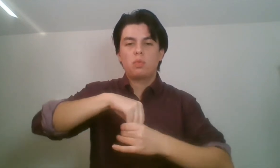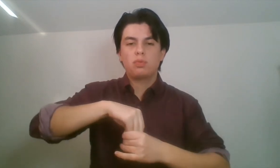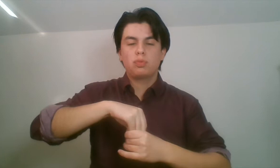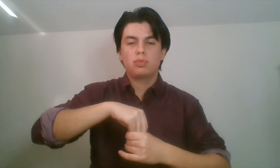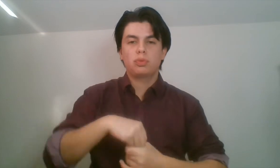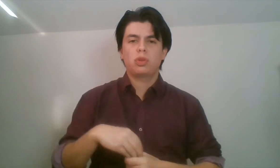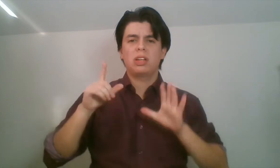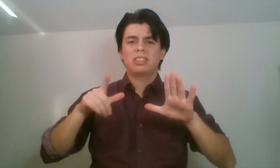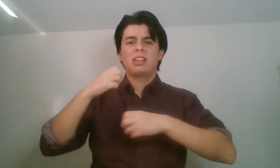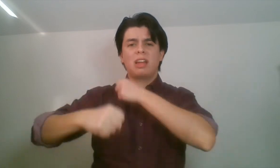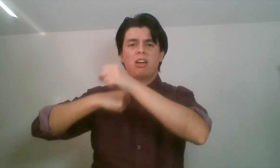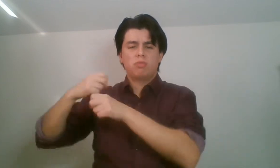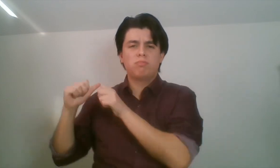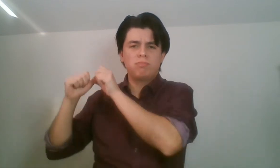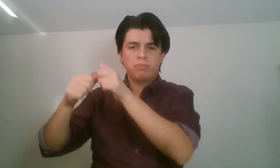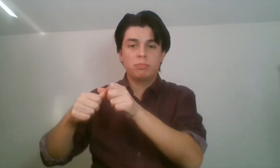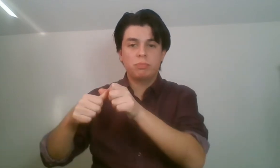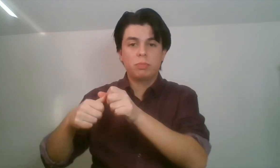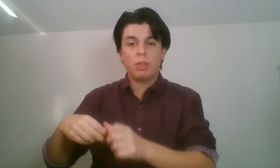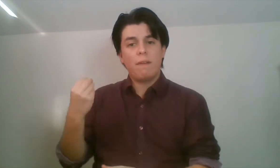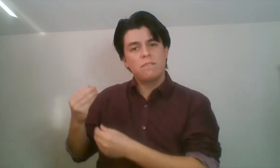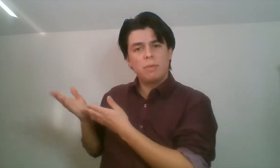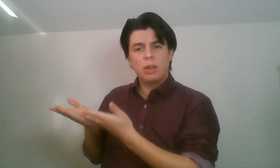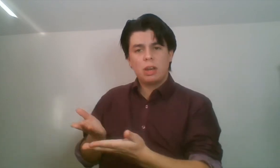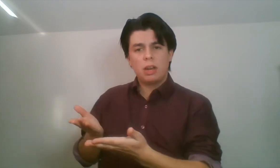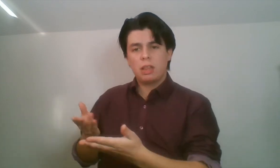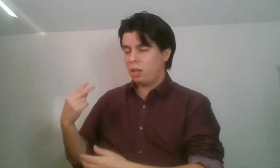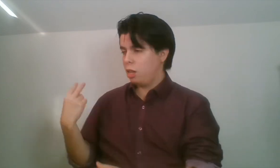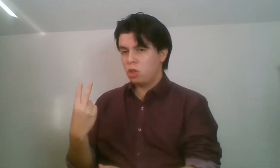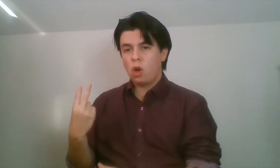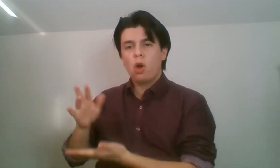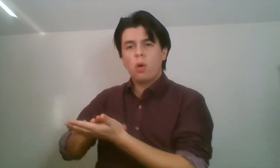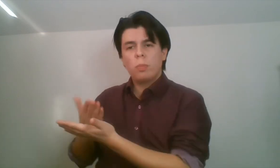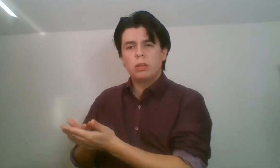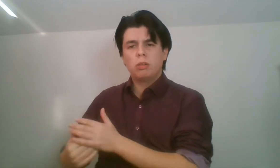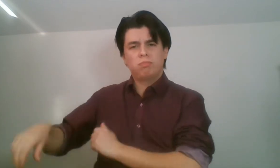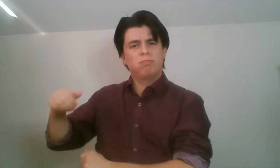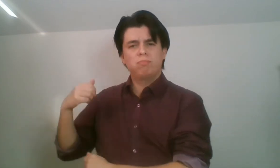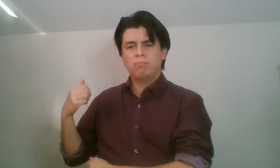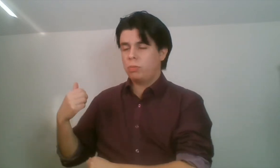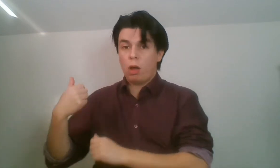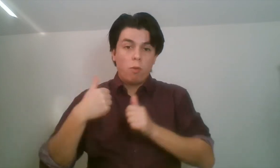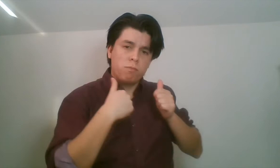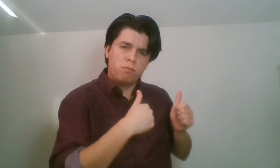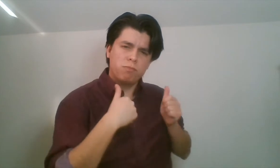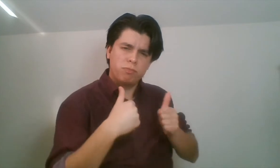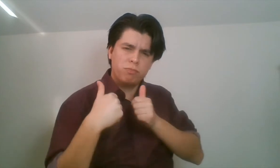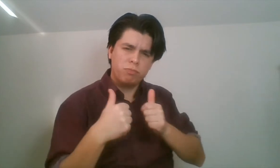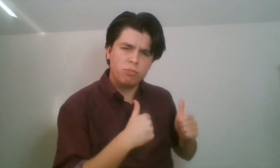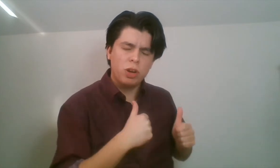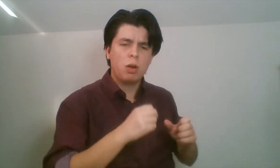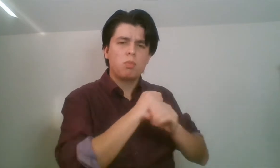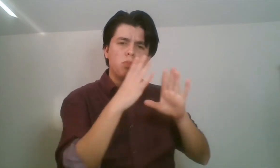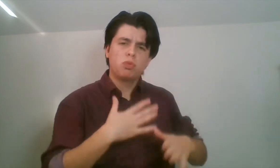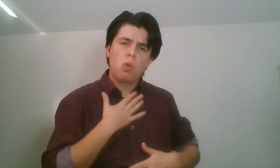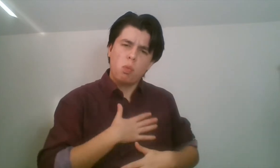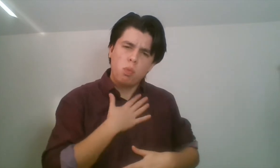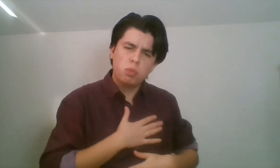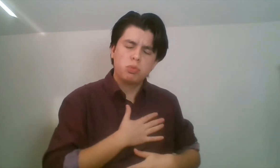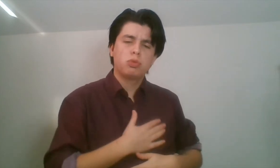Bienvenidas, María Irene y Paula. ¿Cómo están ustedes? Hola, bien, muy bien. Muchas gracias. Muy bien. Qué bueno. Muy bien, mucho Hola, gusto María de Irene.